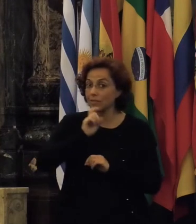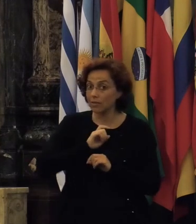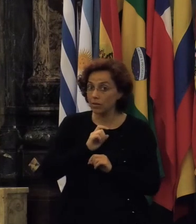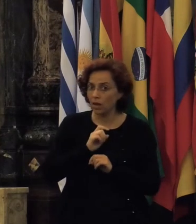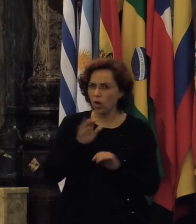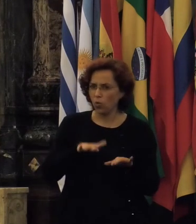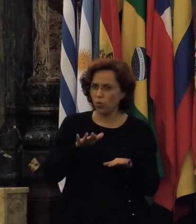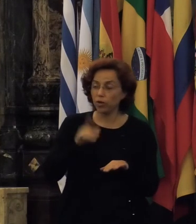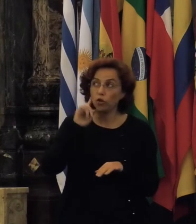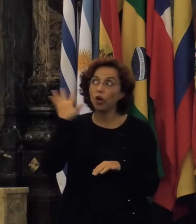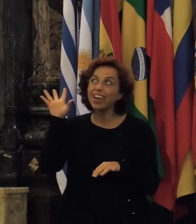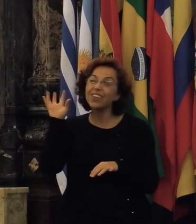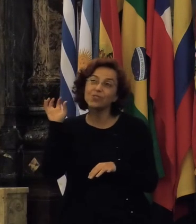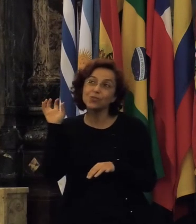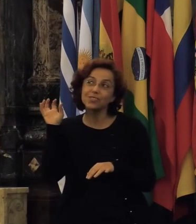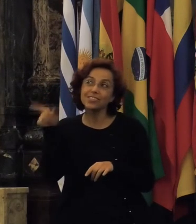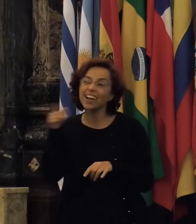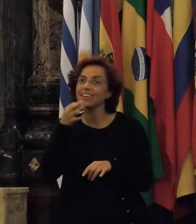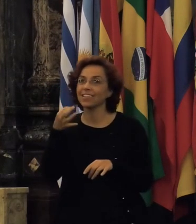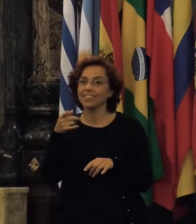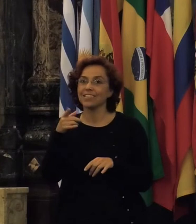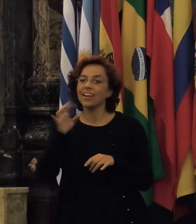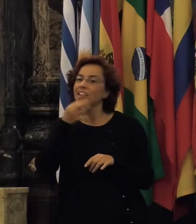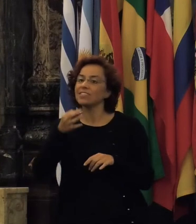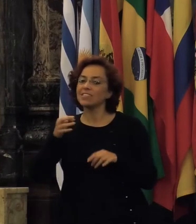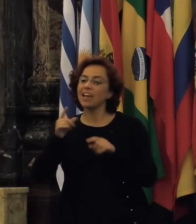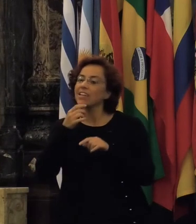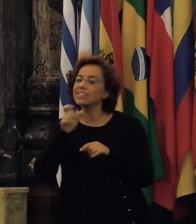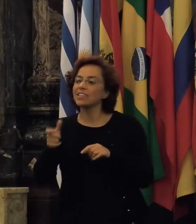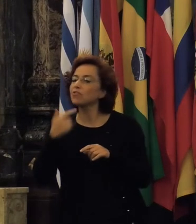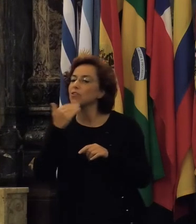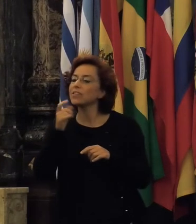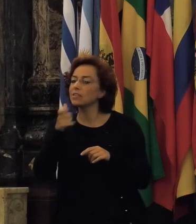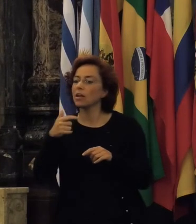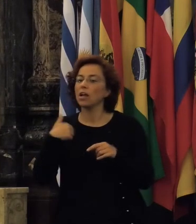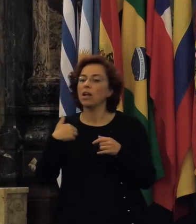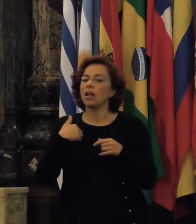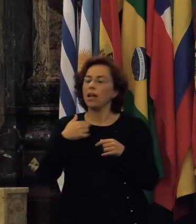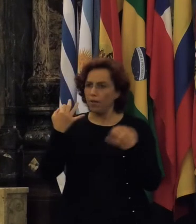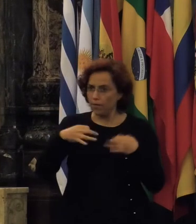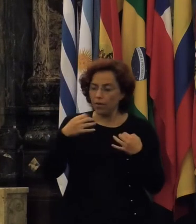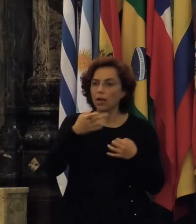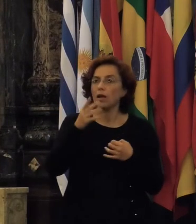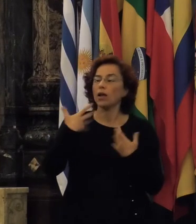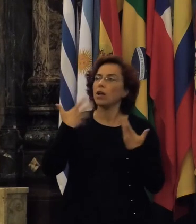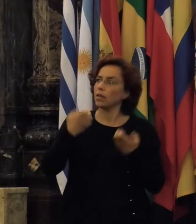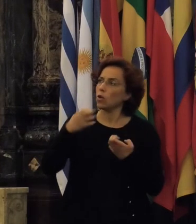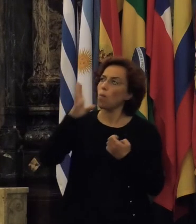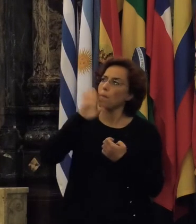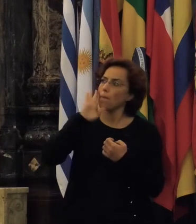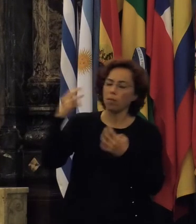Un niño escucha literal. ¿Es literal cuando una nena te dice, yo quiero una mamá que no rete? Digamos, el